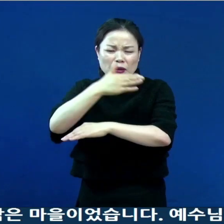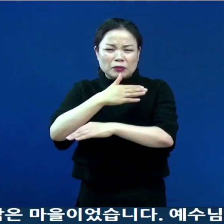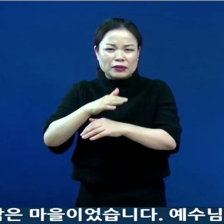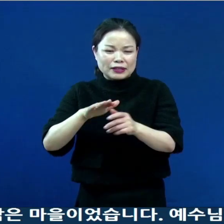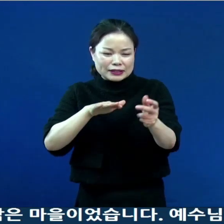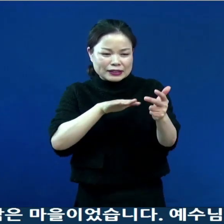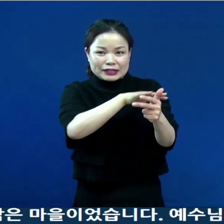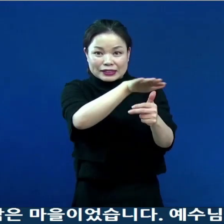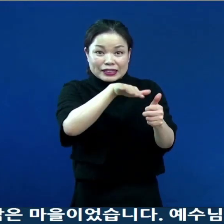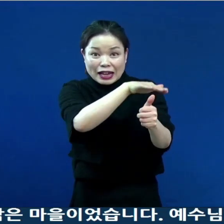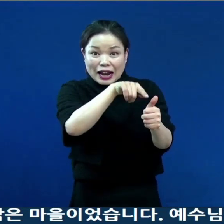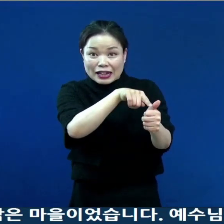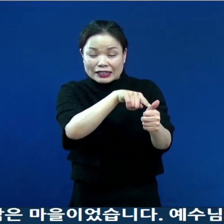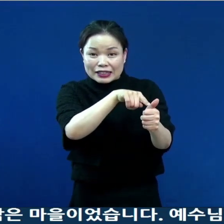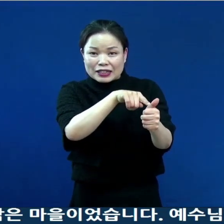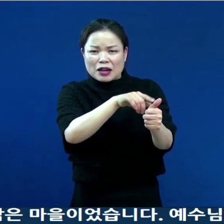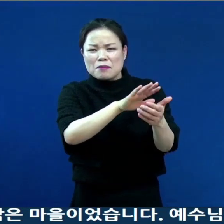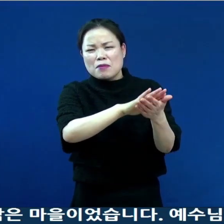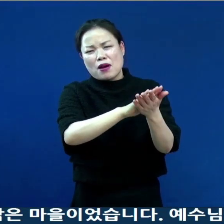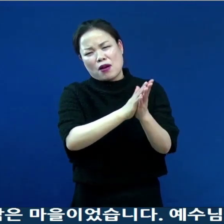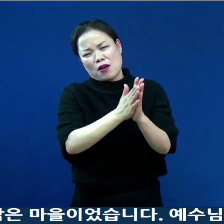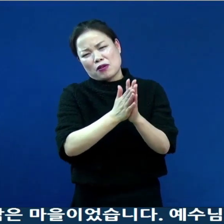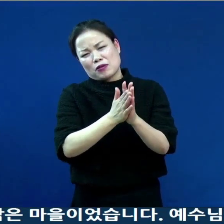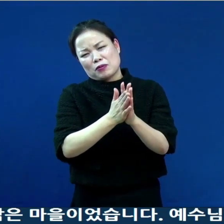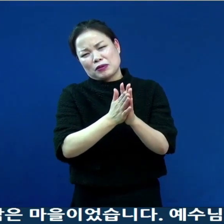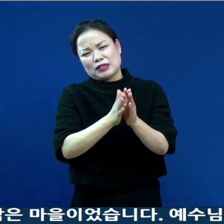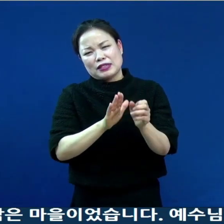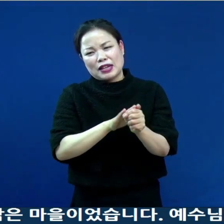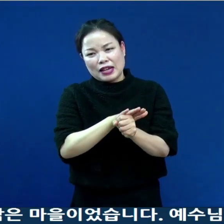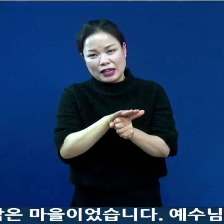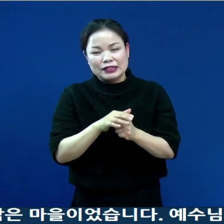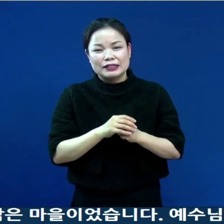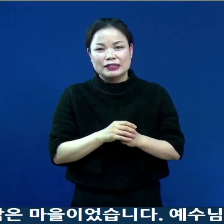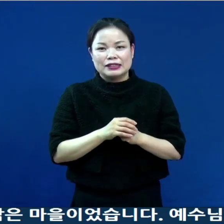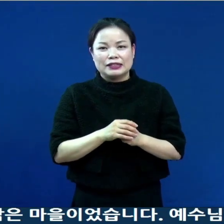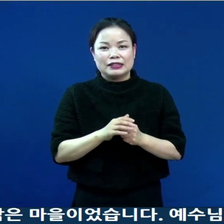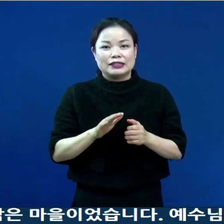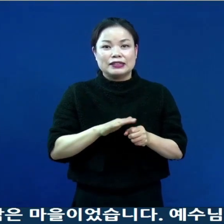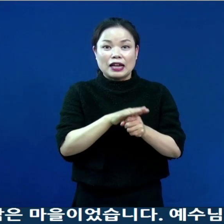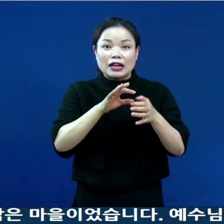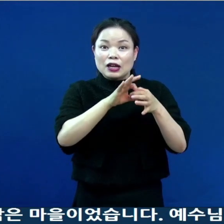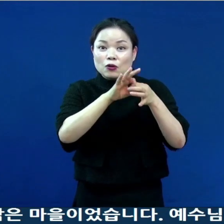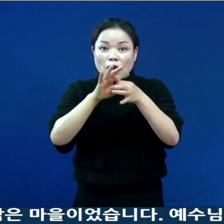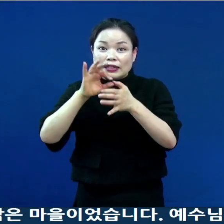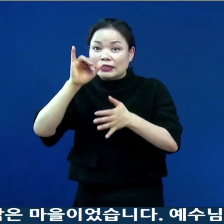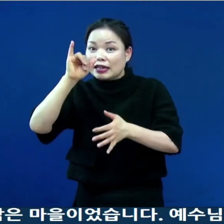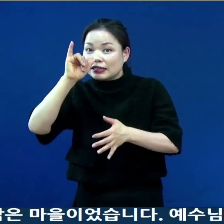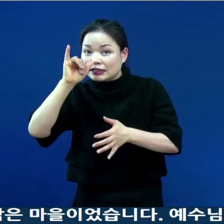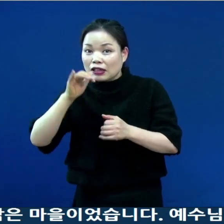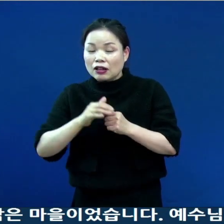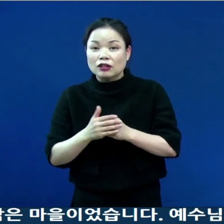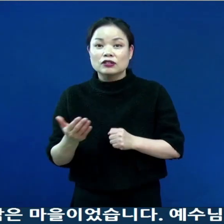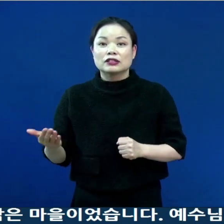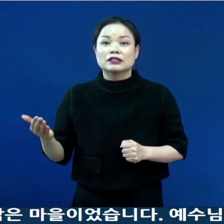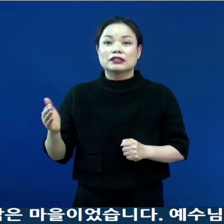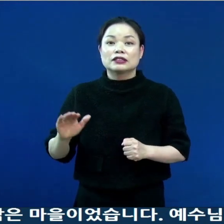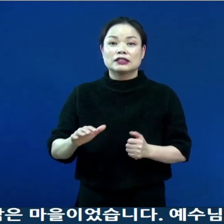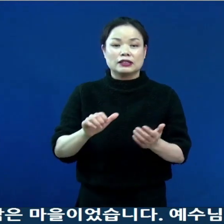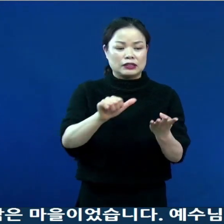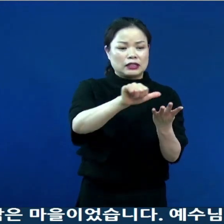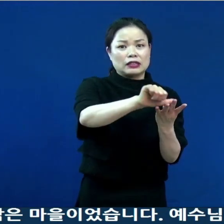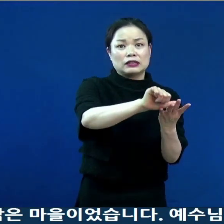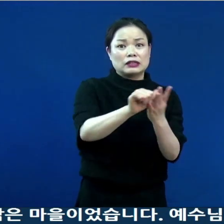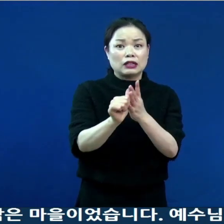이들을 쭉 사랑해 오셨고 변함없이 이들을 사랑한다. 깊은 이 사랑의 관계 속에 있었다는 것이죠. 그런데 나사로가